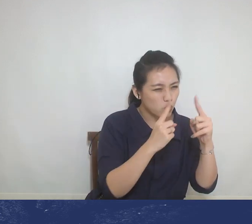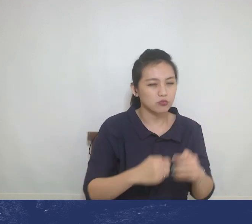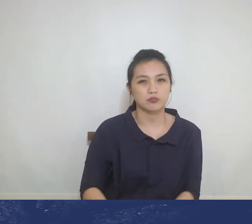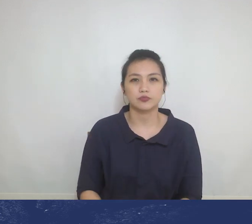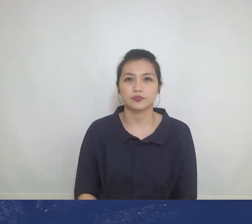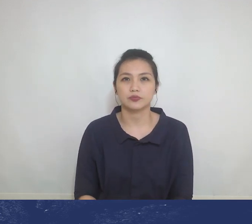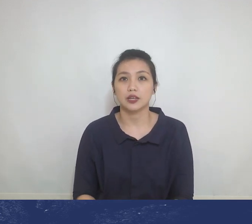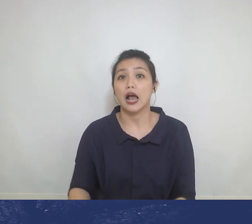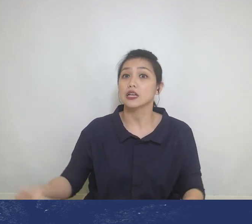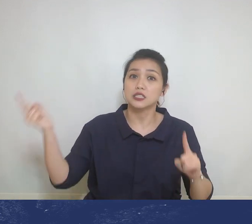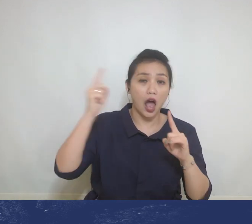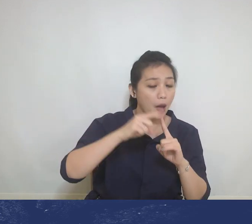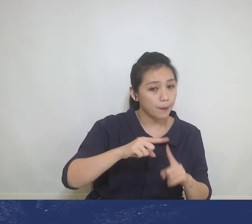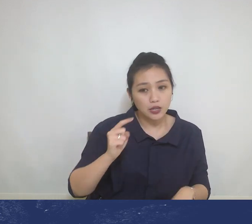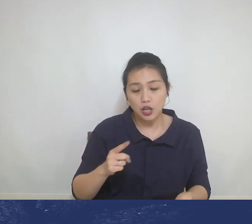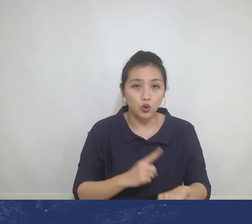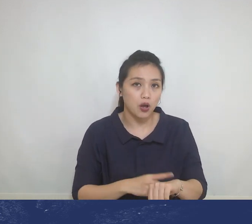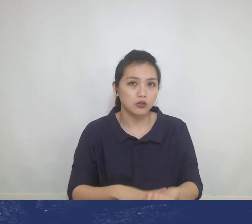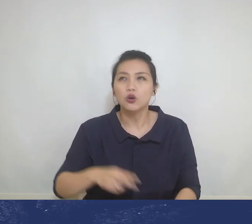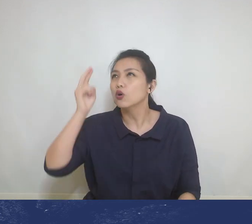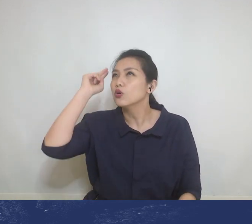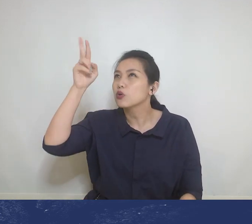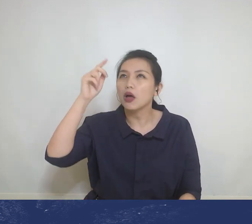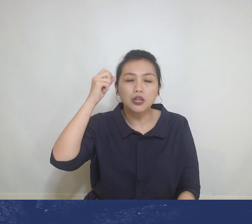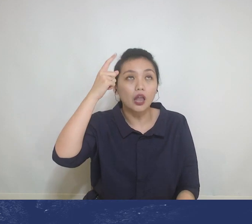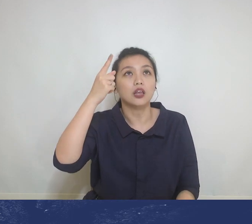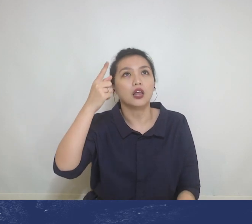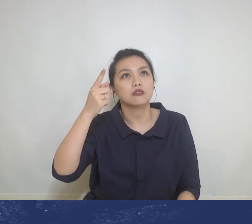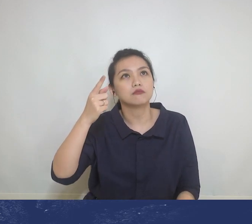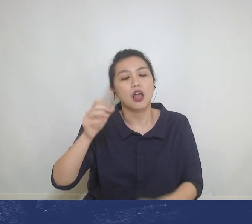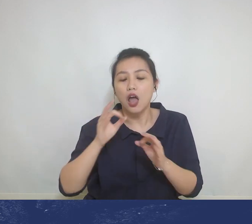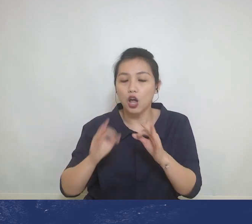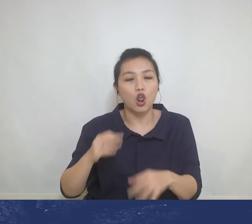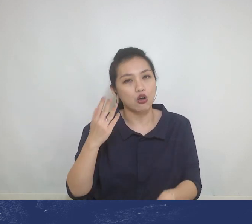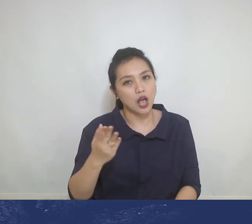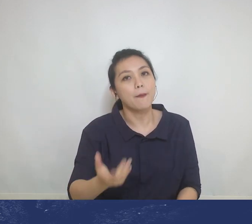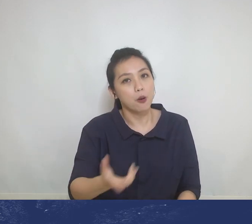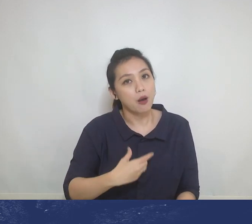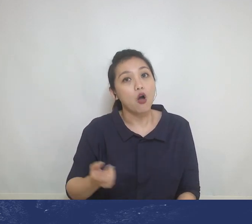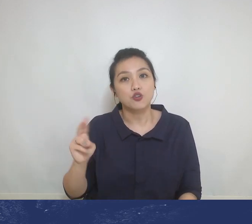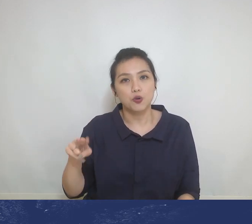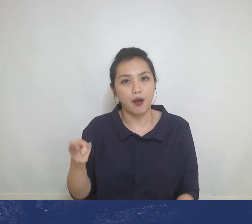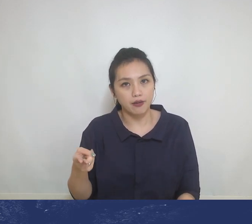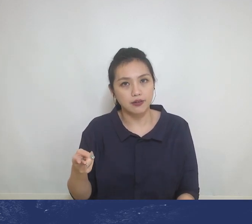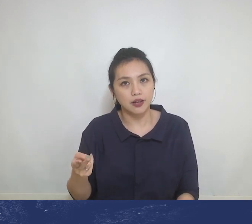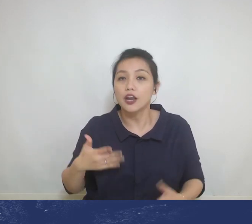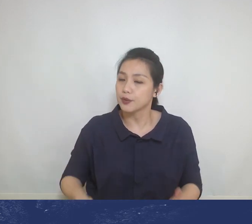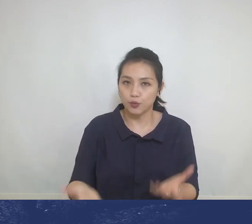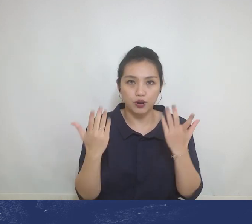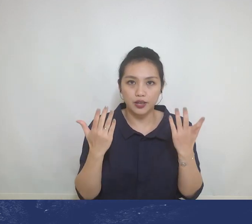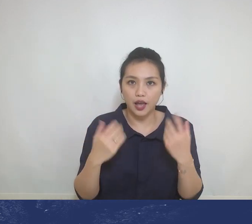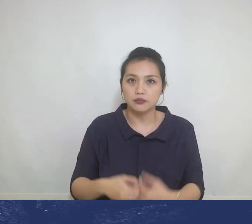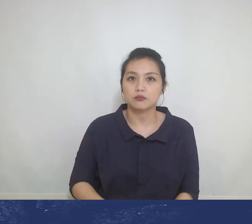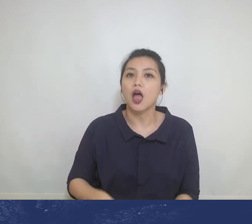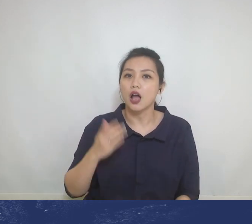ketemunya. Sampai satu titik Tuhan tuh ngingetkan kepada saya, kalau kamu mau diubahkan, kalau kamu dipulihkan, kalau kamu mau lihat masa